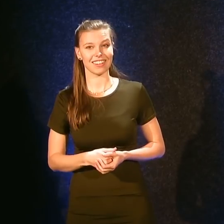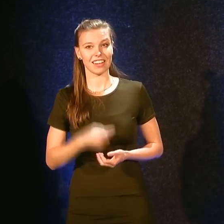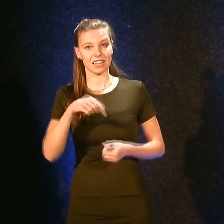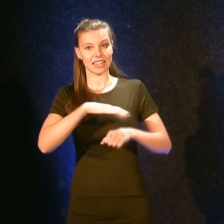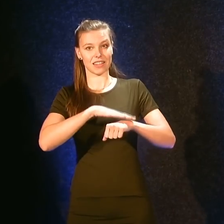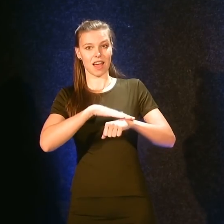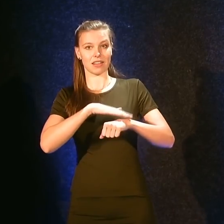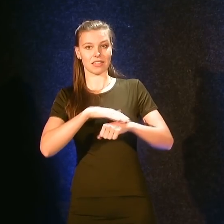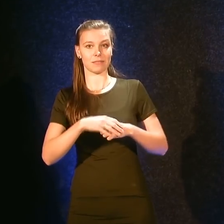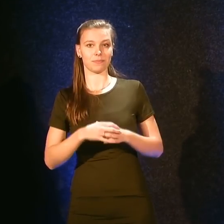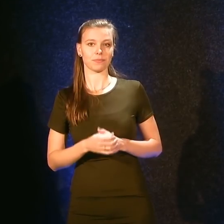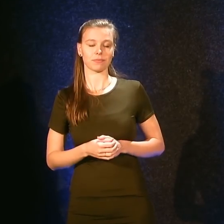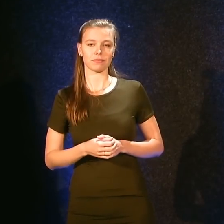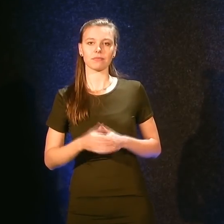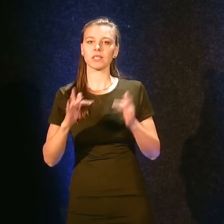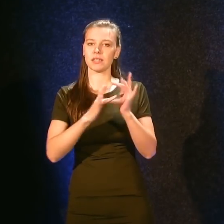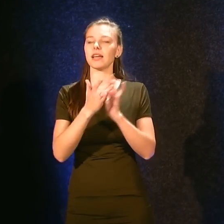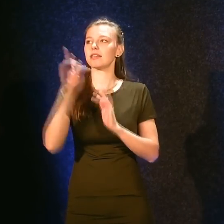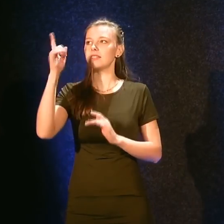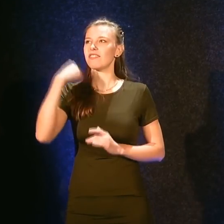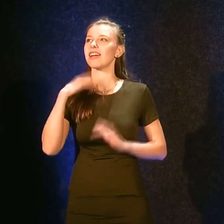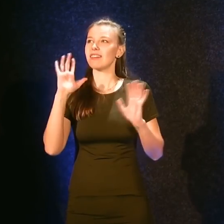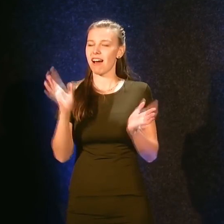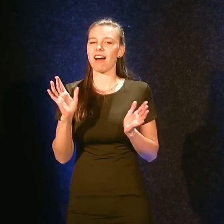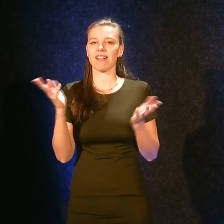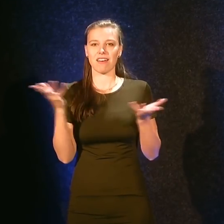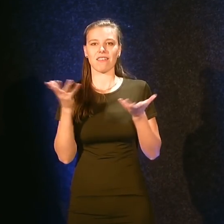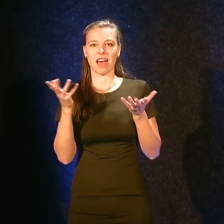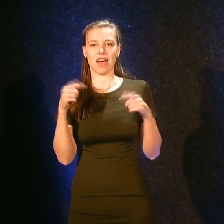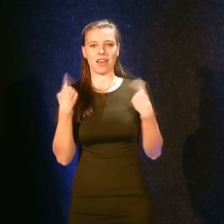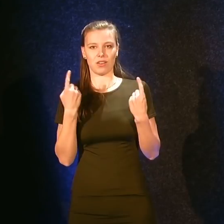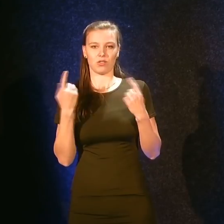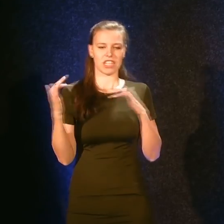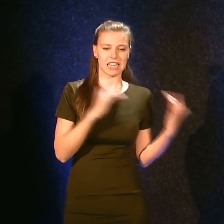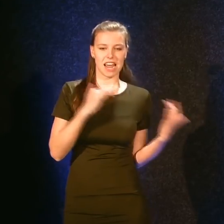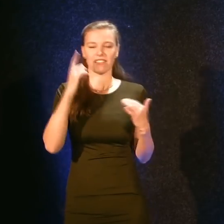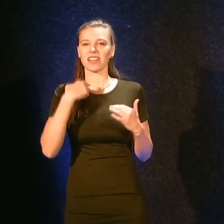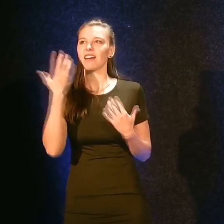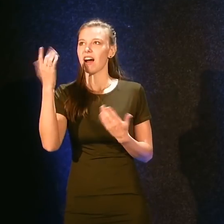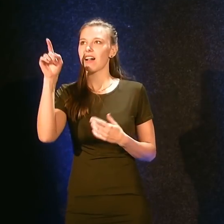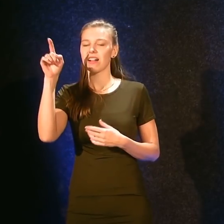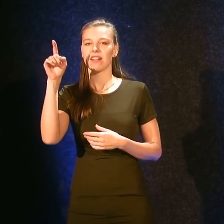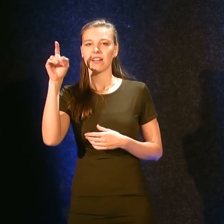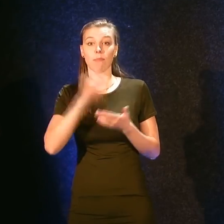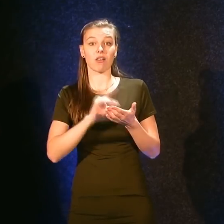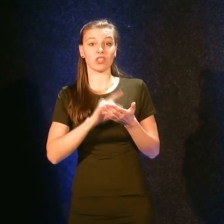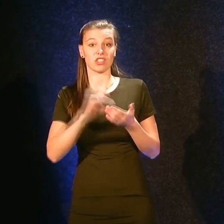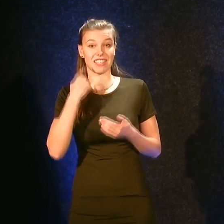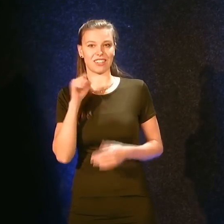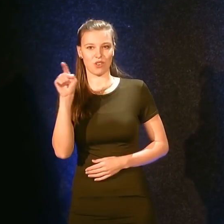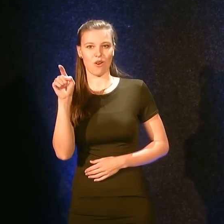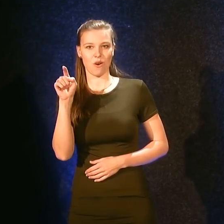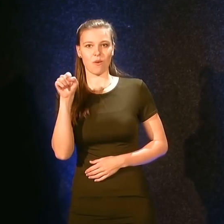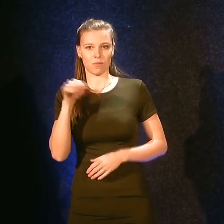tijd. Jezus weet waar we doorheen gaan. En Paulus wist dat. Hij had het geleerd in de gevangenis, op de momenten